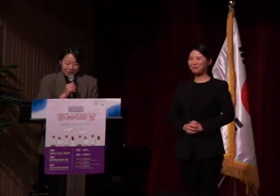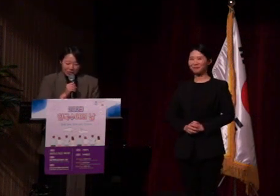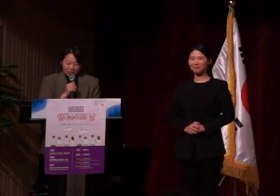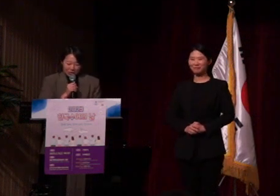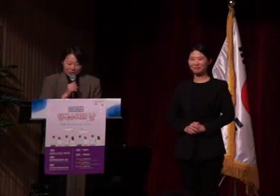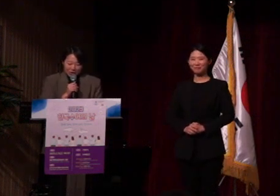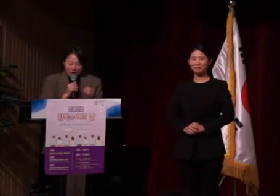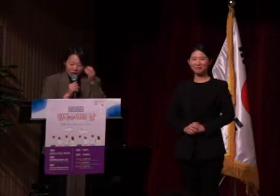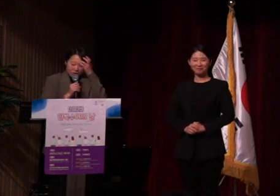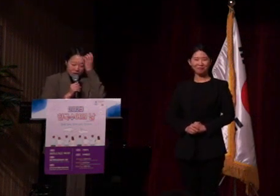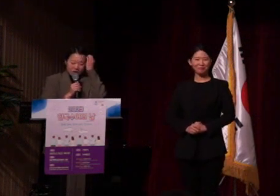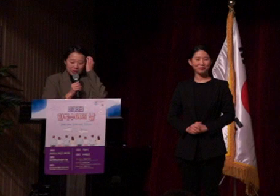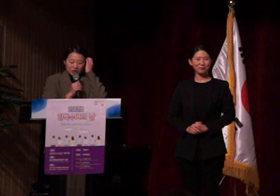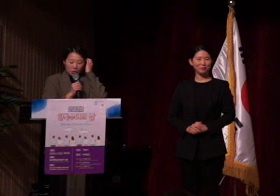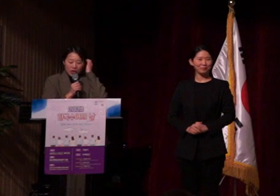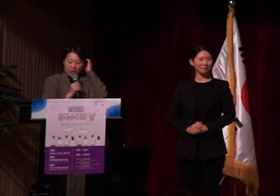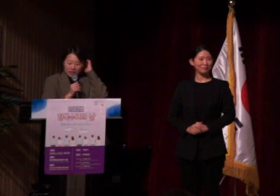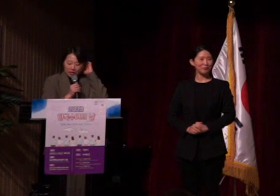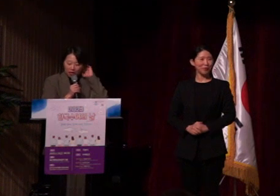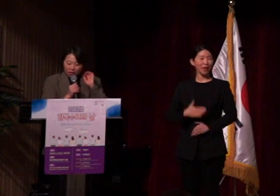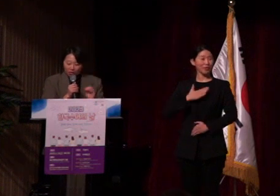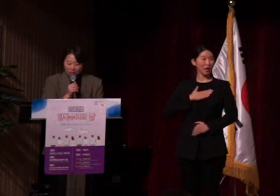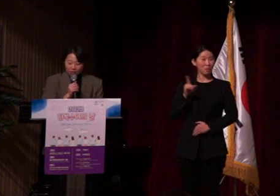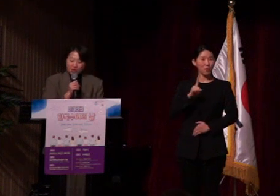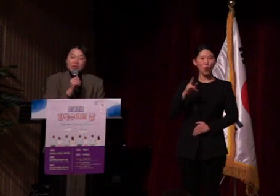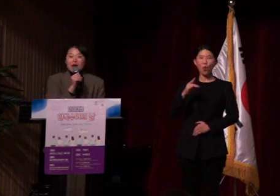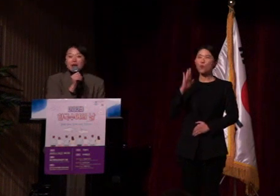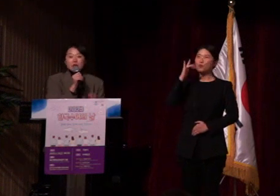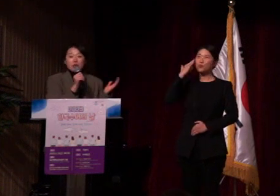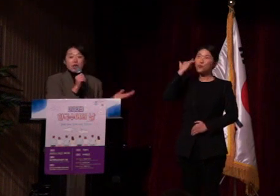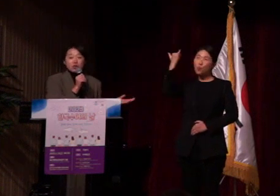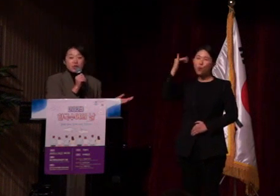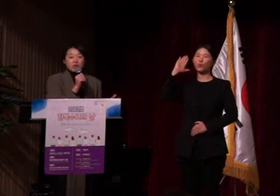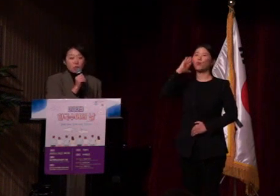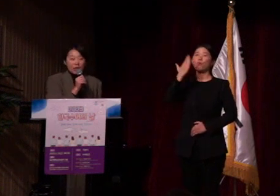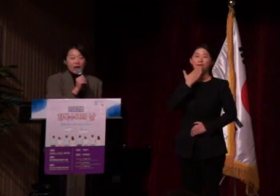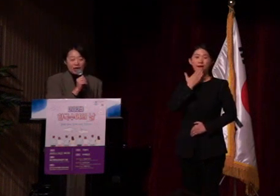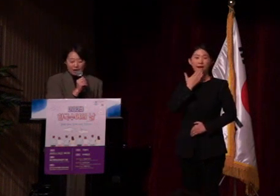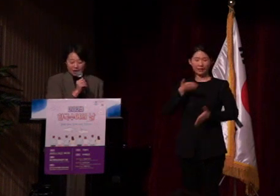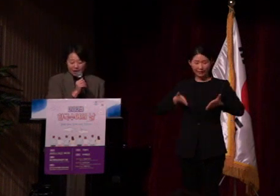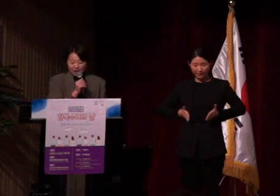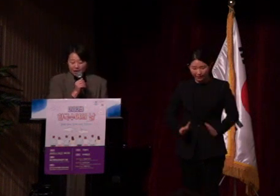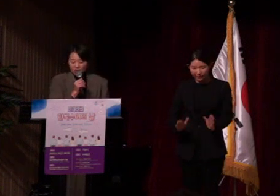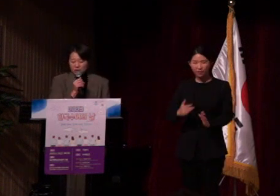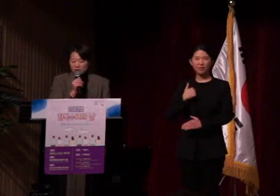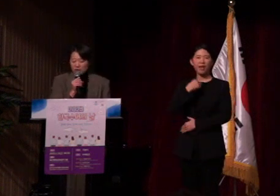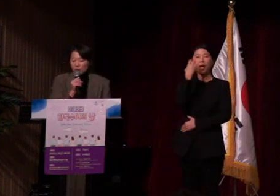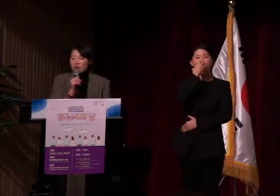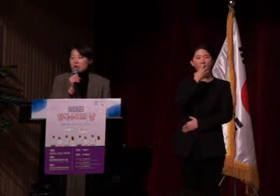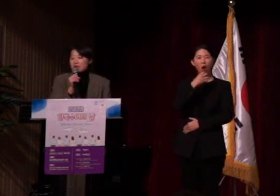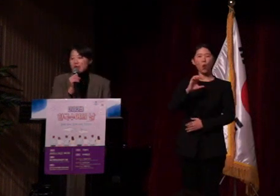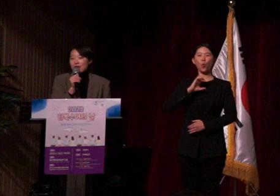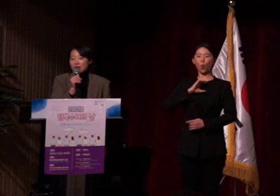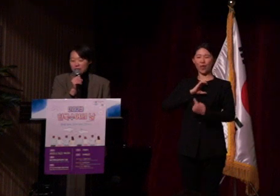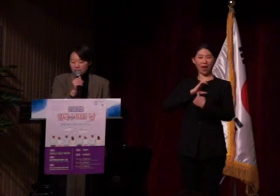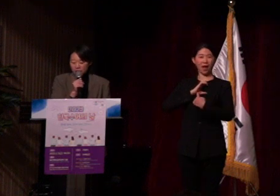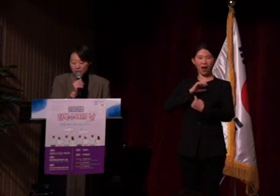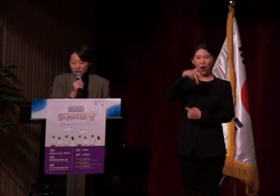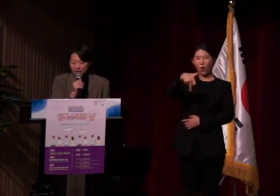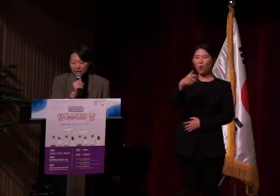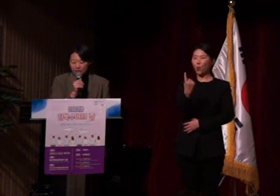네, 오늘 저는 농인의 자녀, 그러니까 아까 소개해주신 코다들의